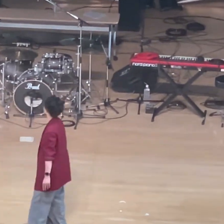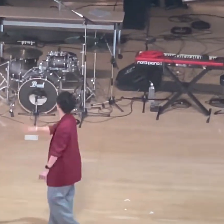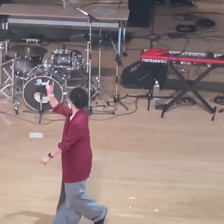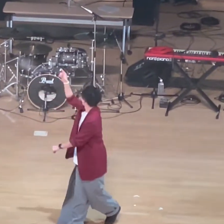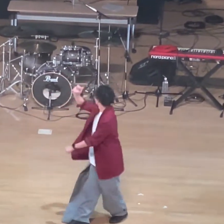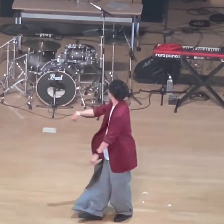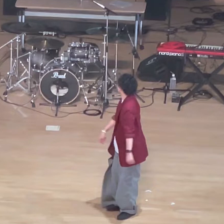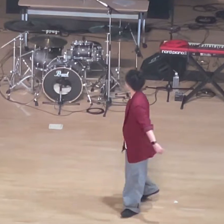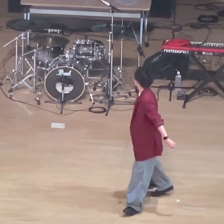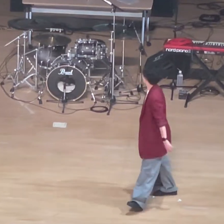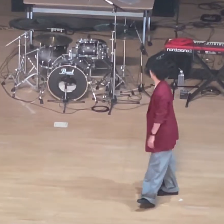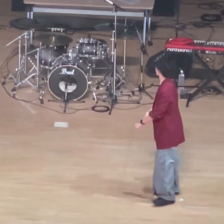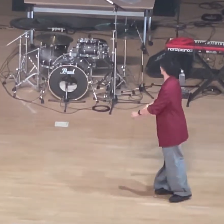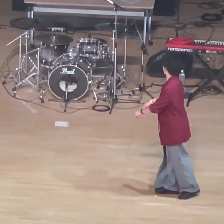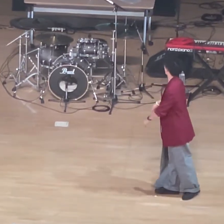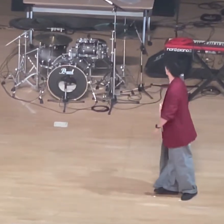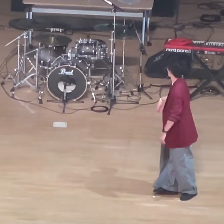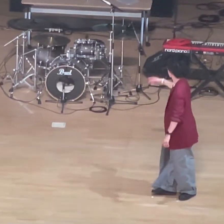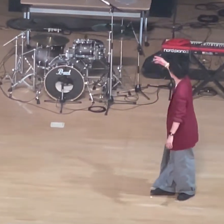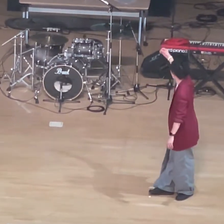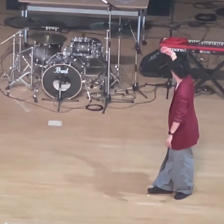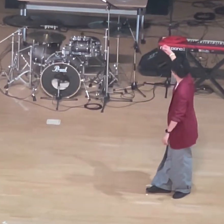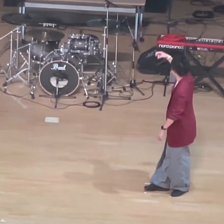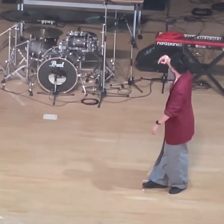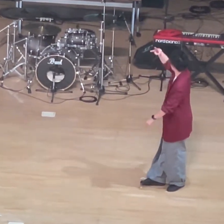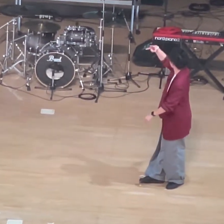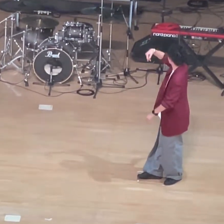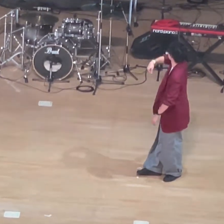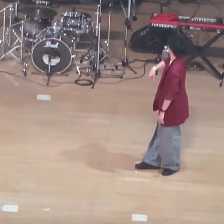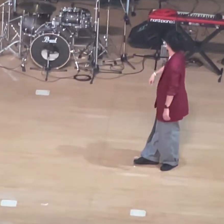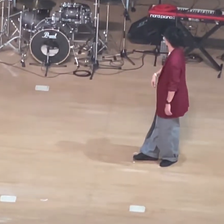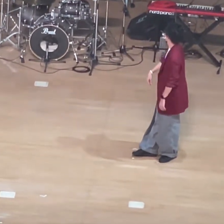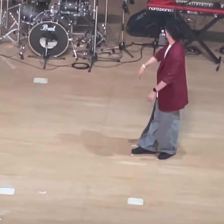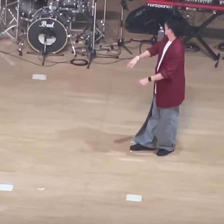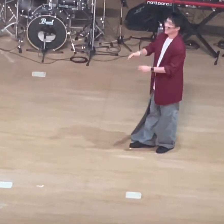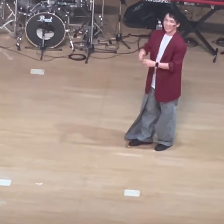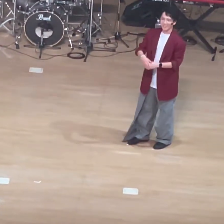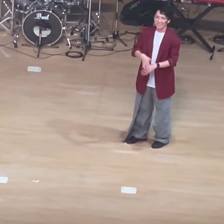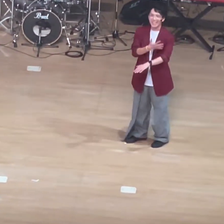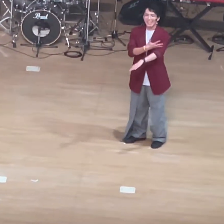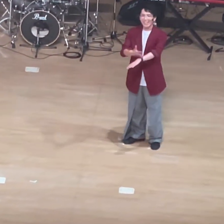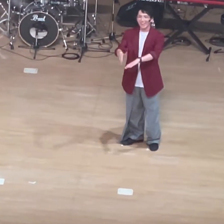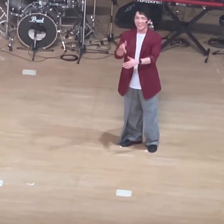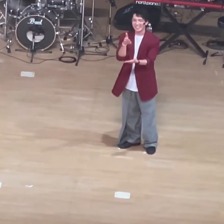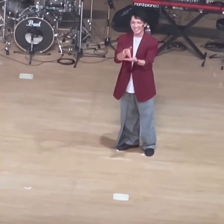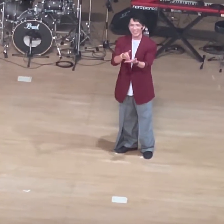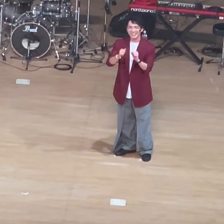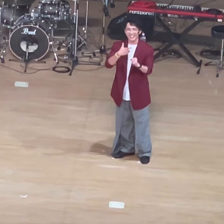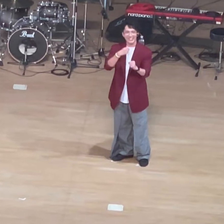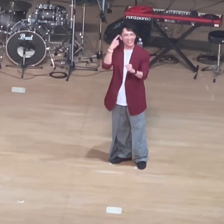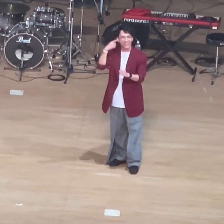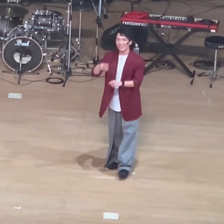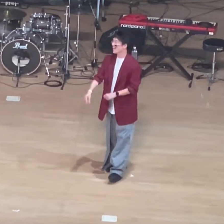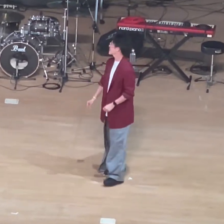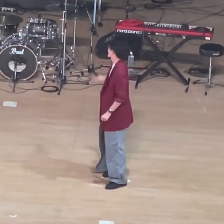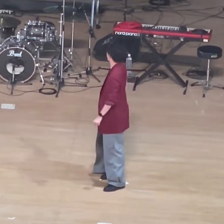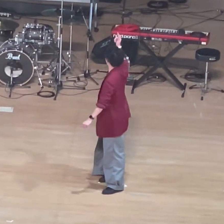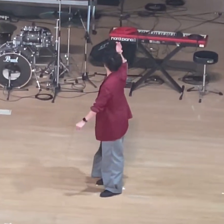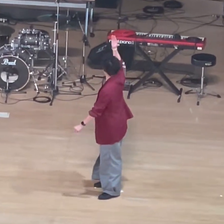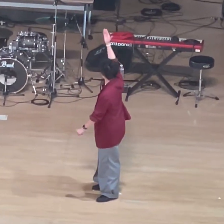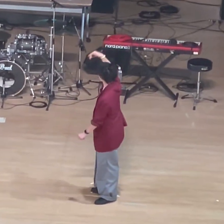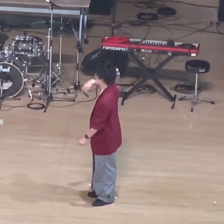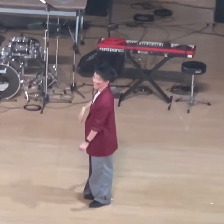じゃあ早速、じゃあ今日のレッスン、もう星が2つもついてるんですけど、今日の流れを説明していきたいと思います